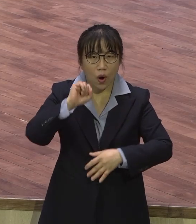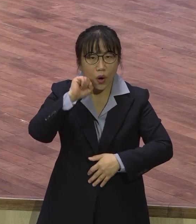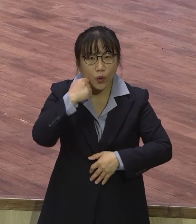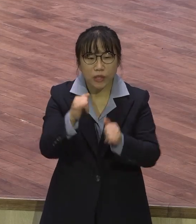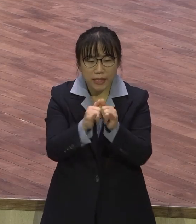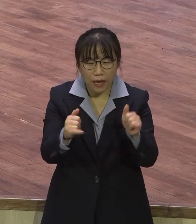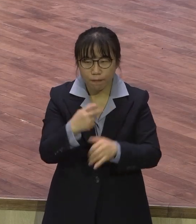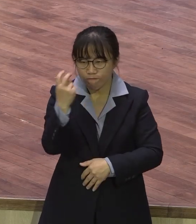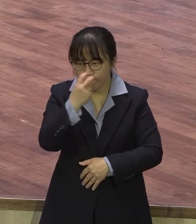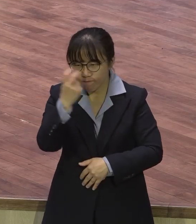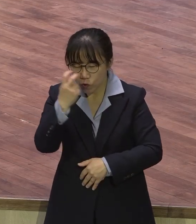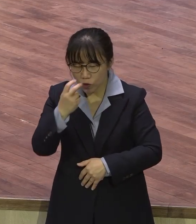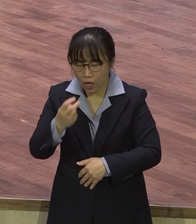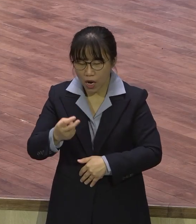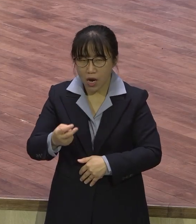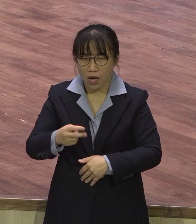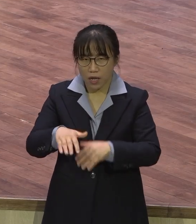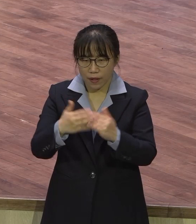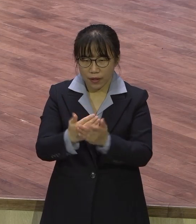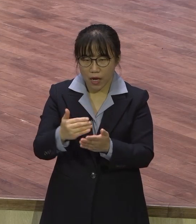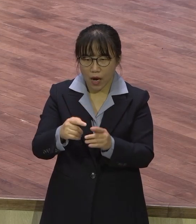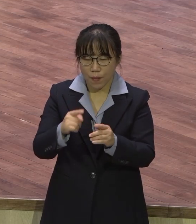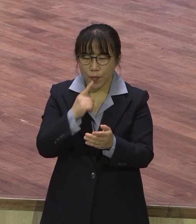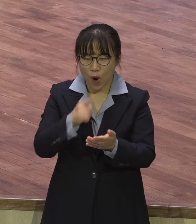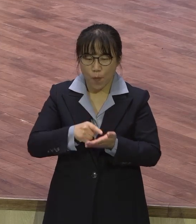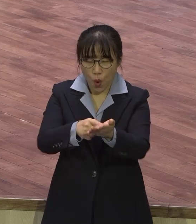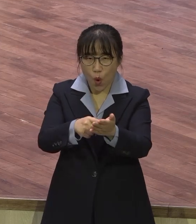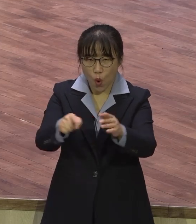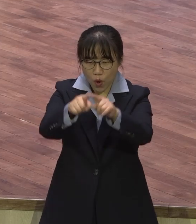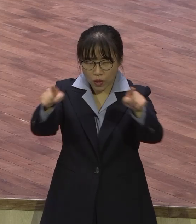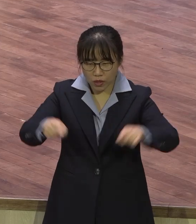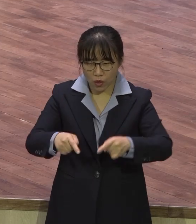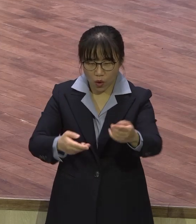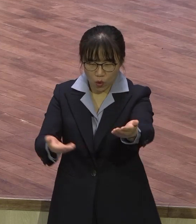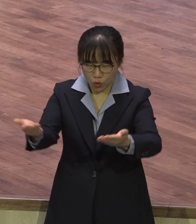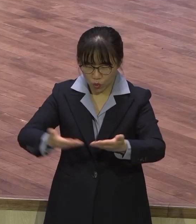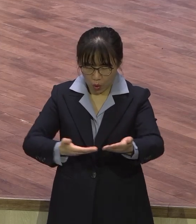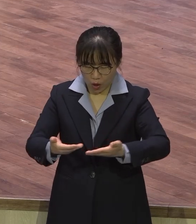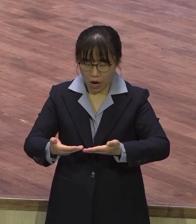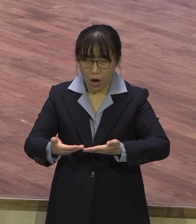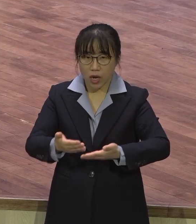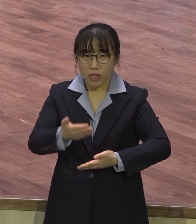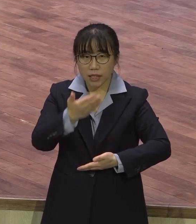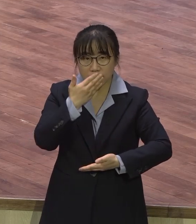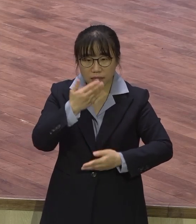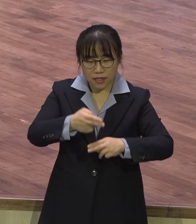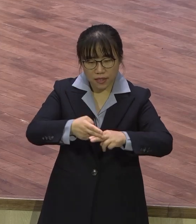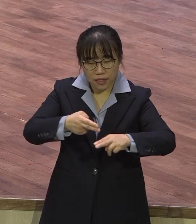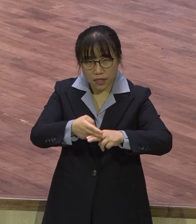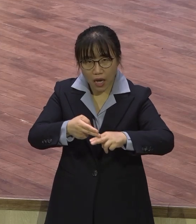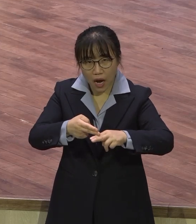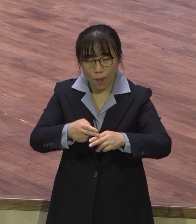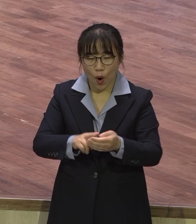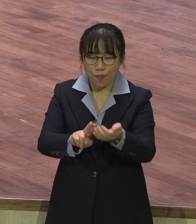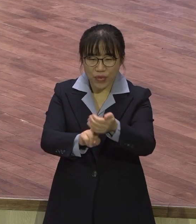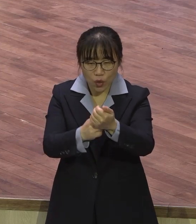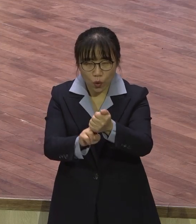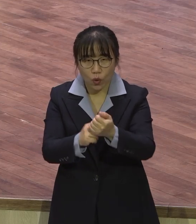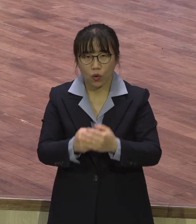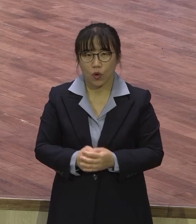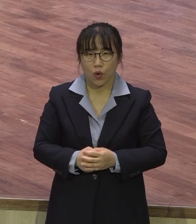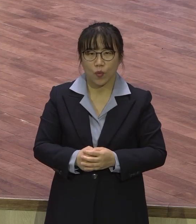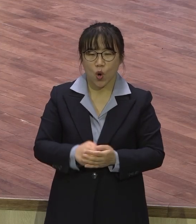식당하는 분들이 자주 힘들어요 미용실이라든가 이런 서비스 심지어